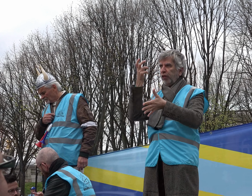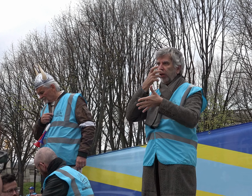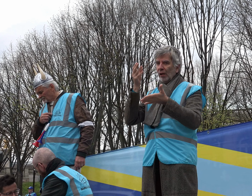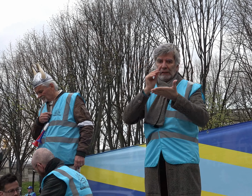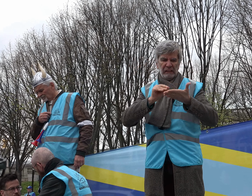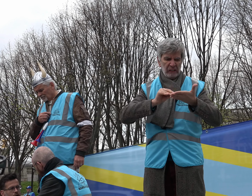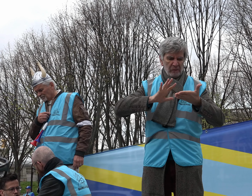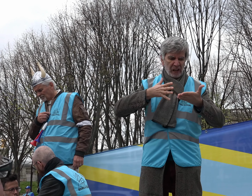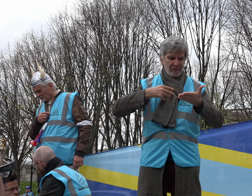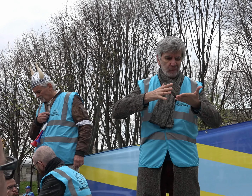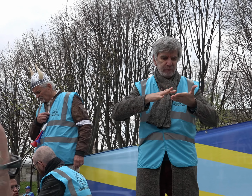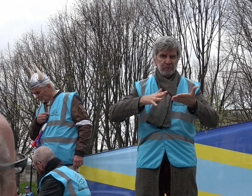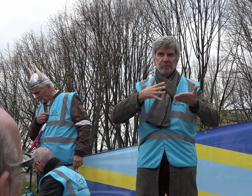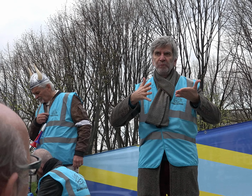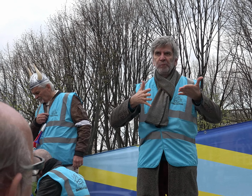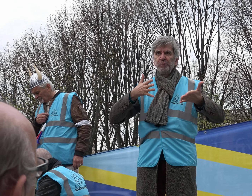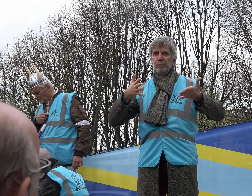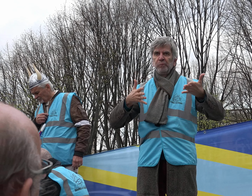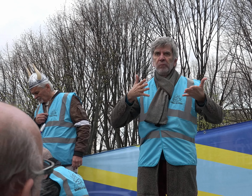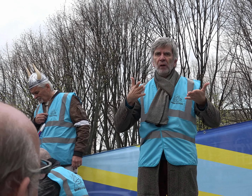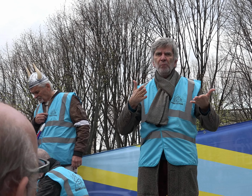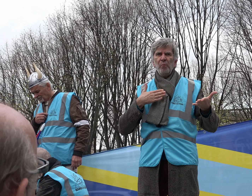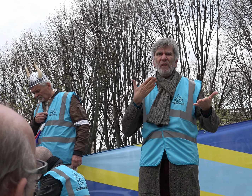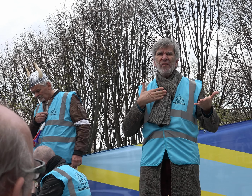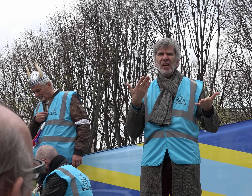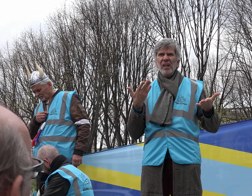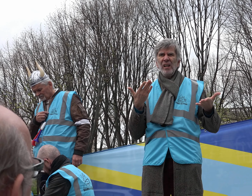Être dans que l'oralisation, c'est la confusion. Autant qu'avec le français écrit.